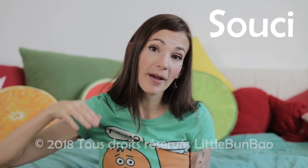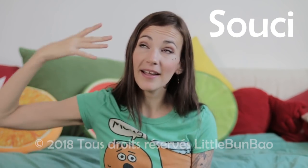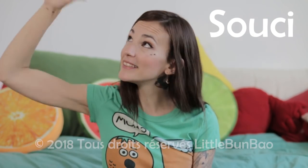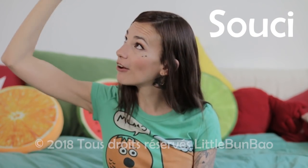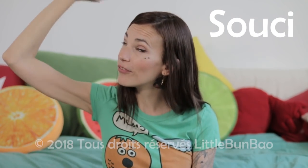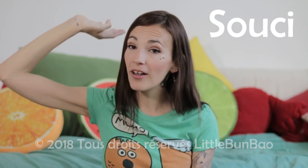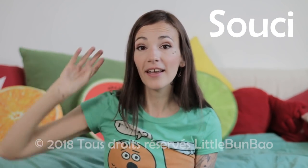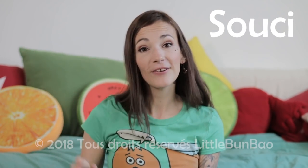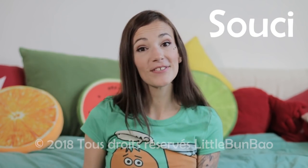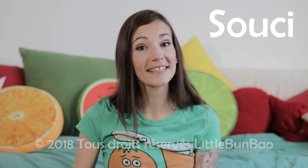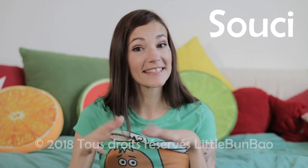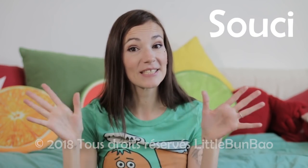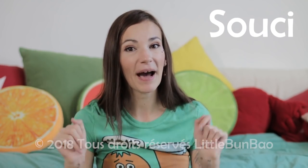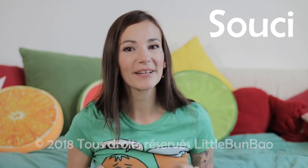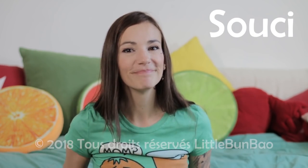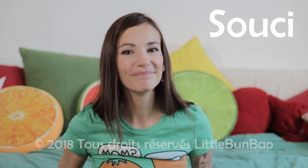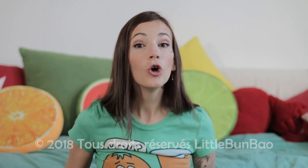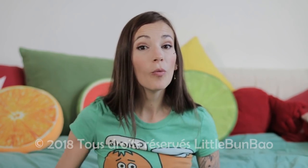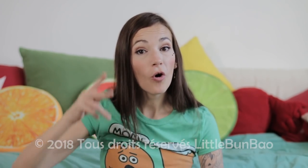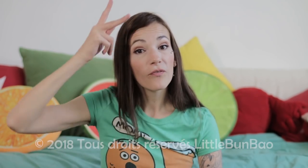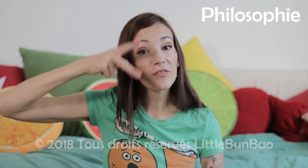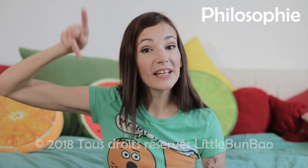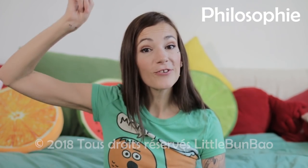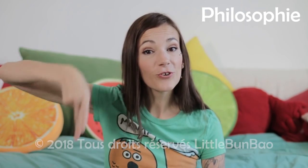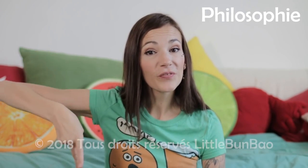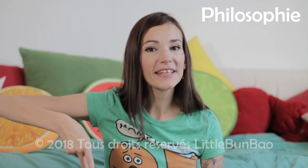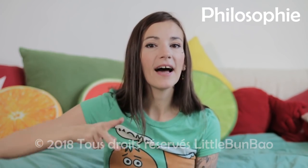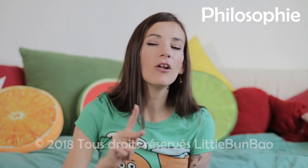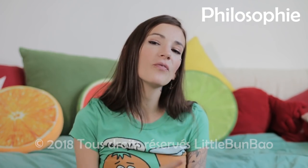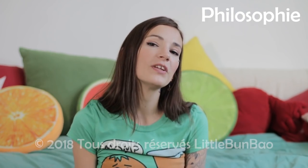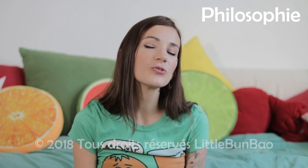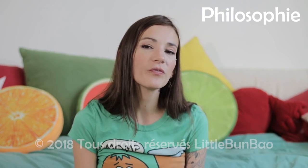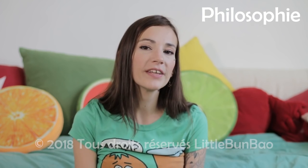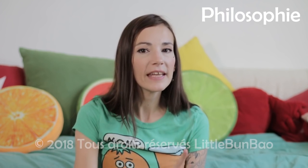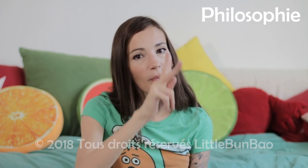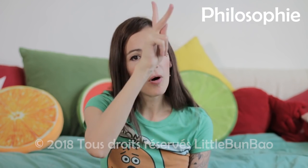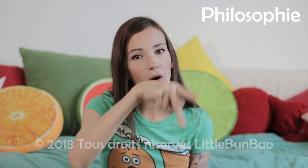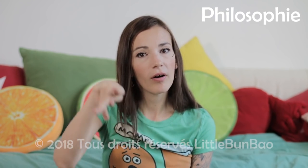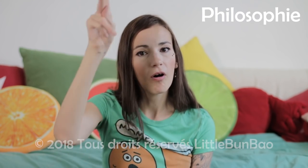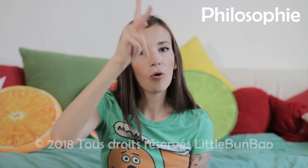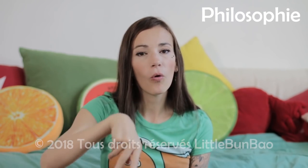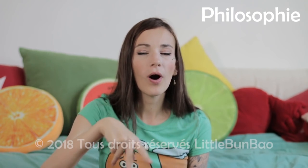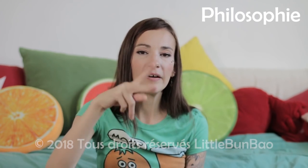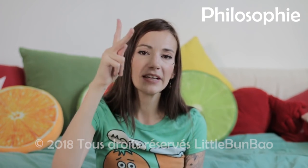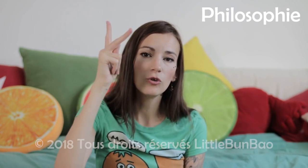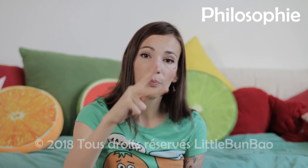ils s'envolent et le signe disparaît. Le mot philosophie, alors philosophie il prend en gros avec le P